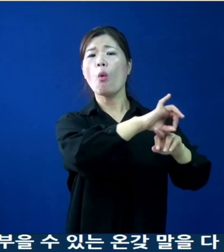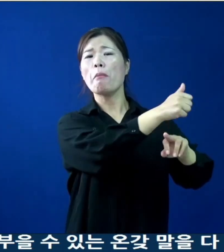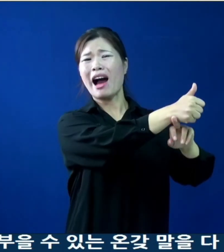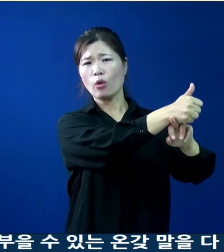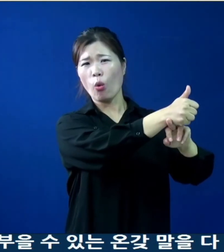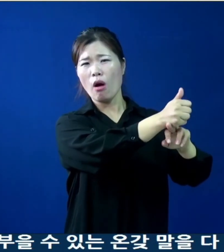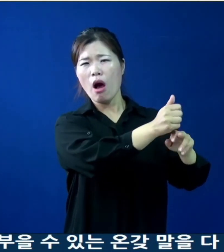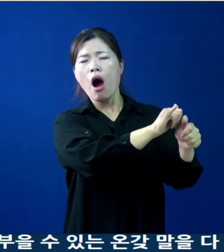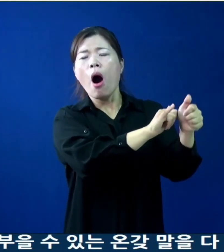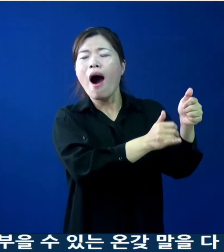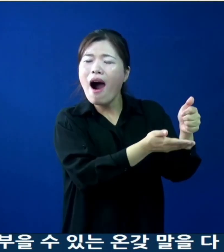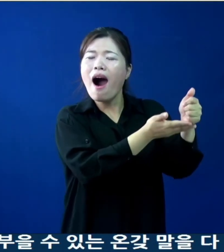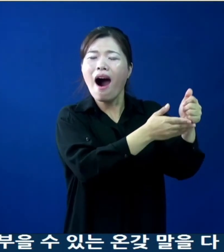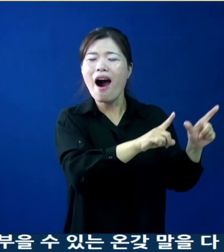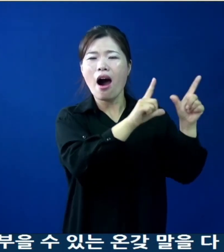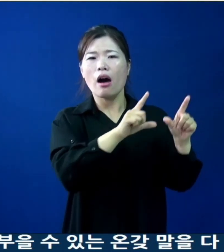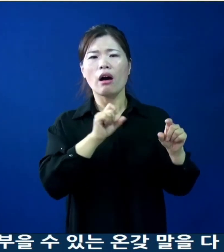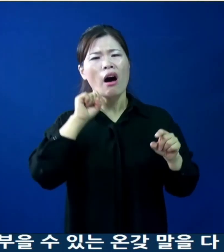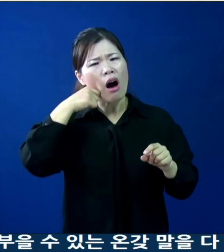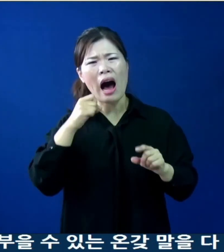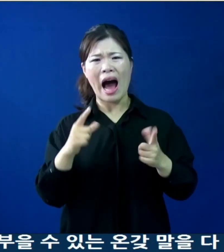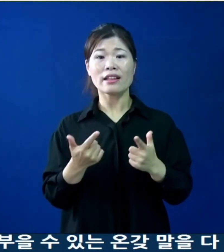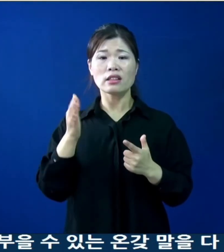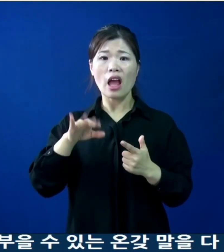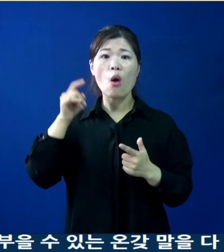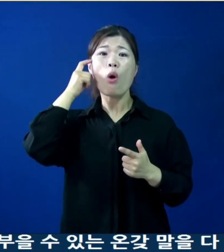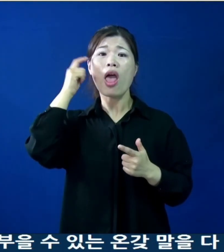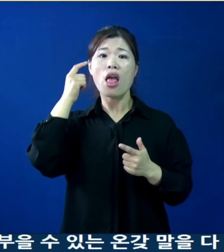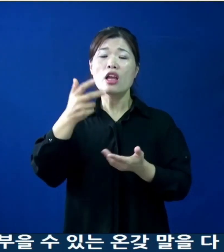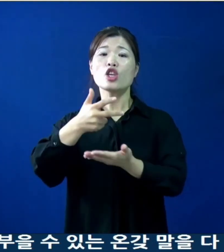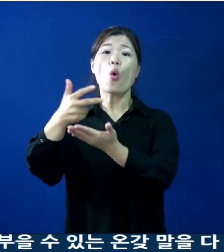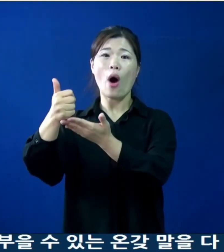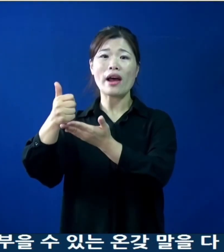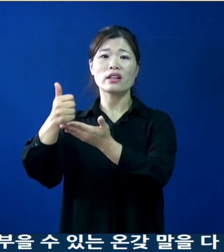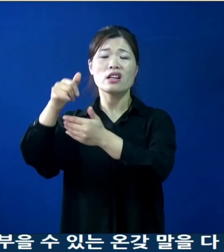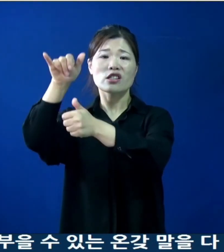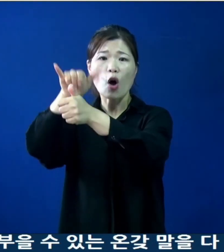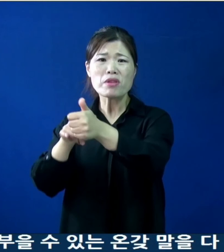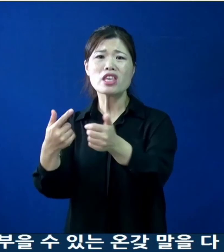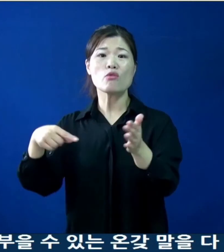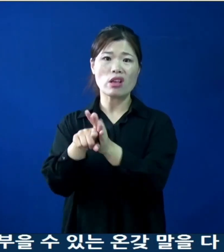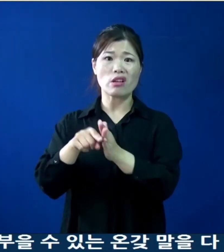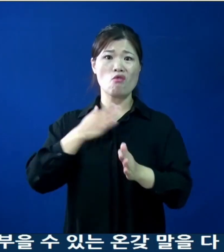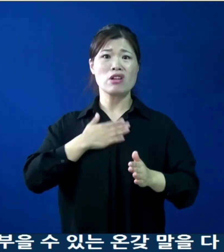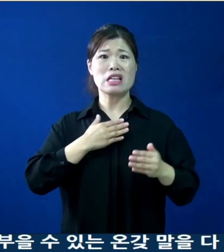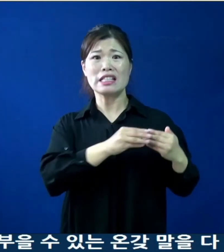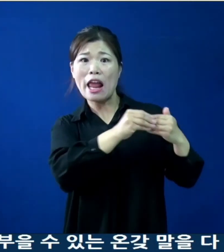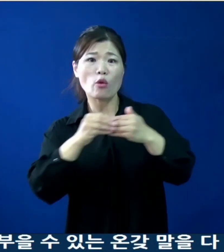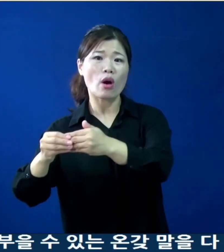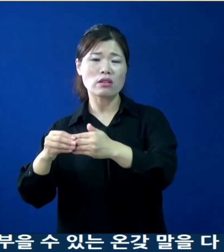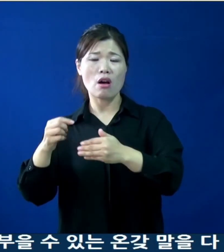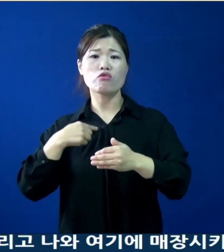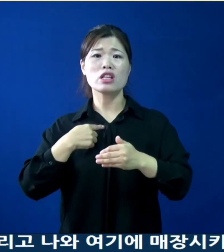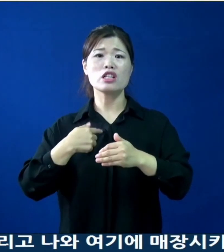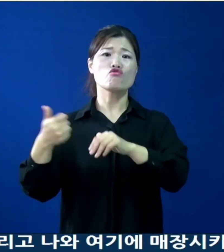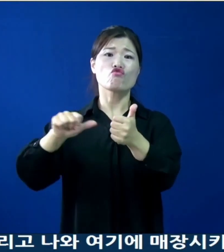어렵지 않았는데 뭘 큰일 날 날이 있다고 여호와를 섬기자고 데리고 나와서 우리 이렇게 죽이려 하는 겁니다.